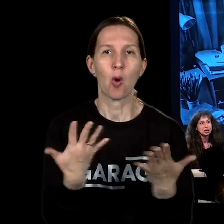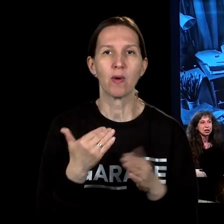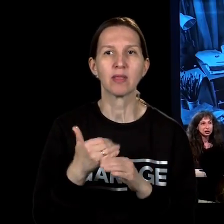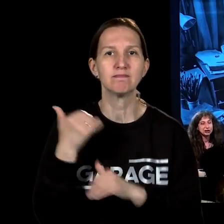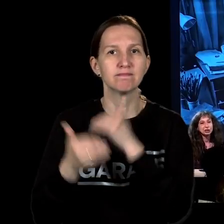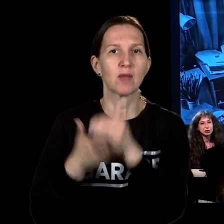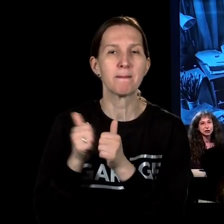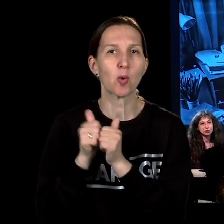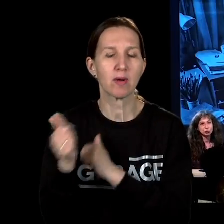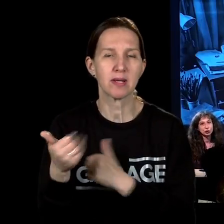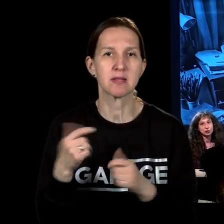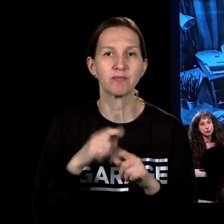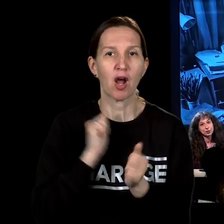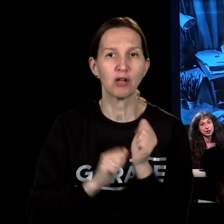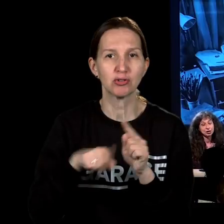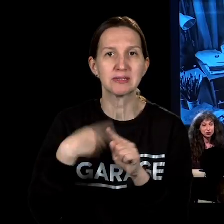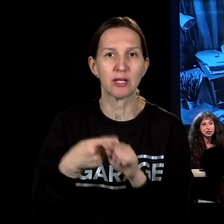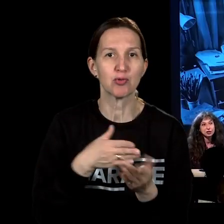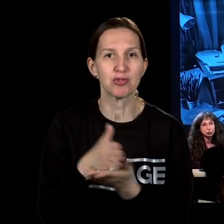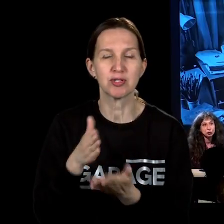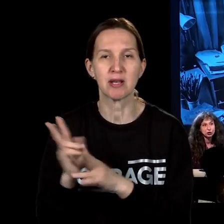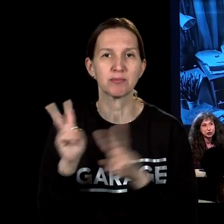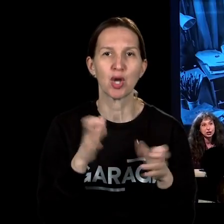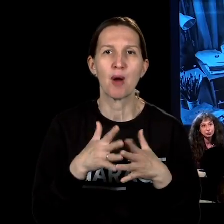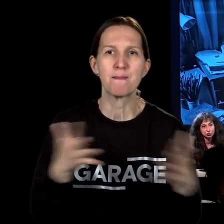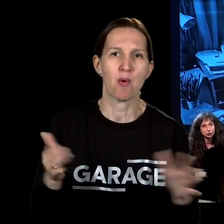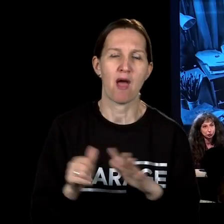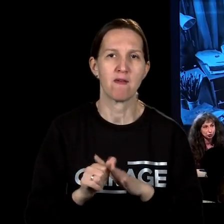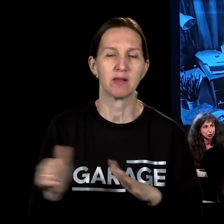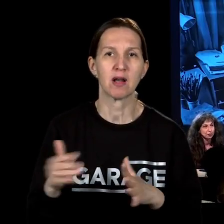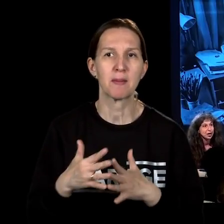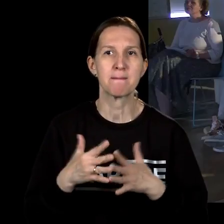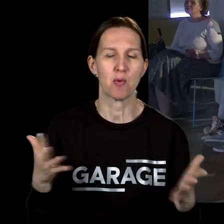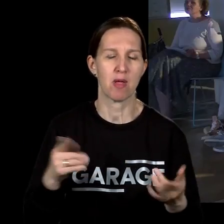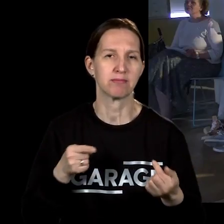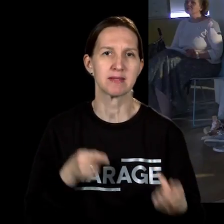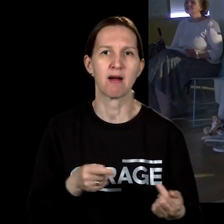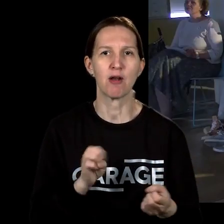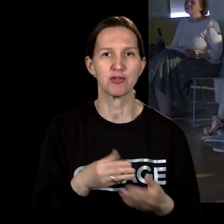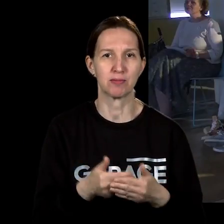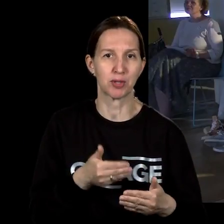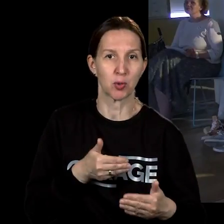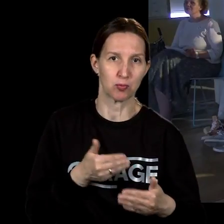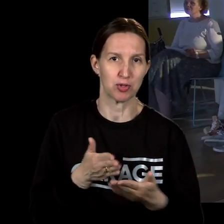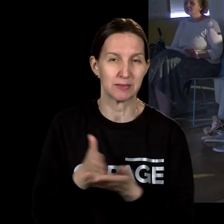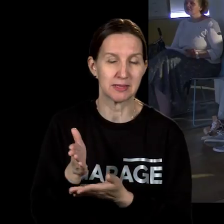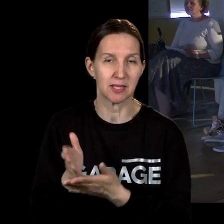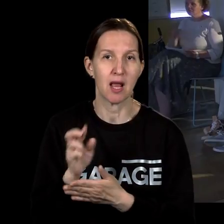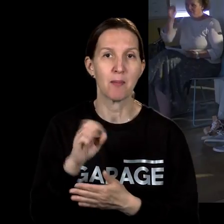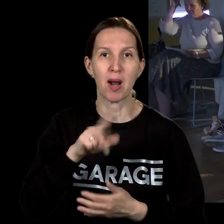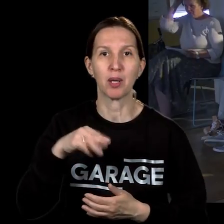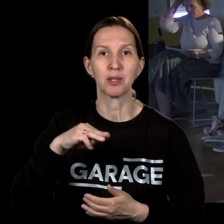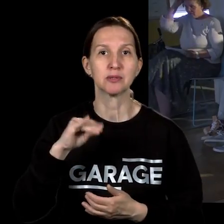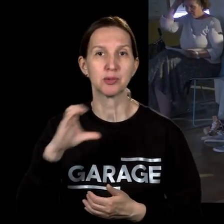следующий стиль является более авангардным и более радикальным, чем предыдущий. Ну, Бальтюс достаточно все-таки